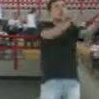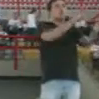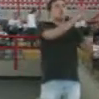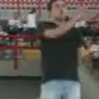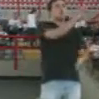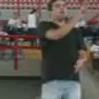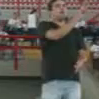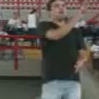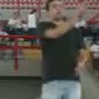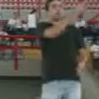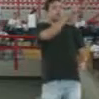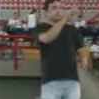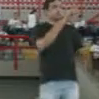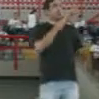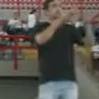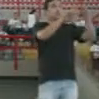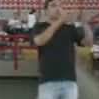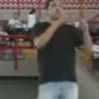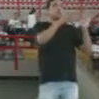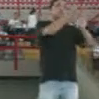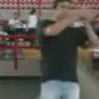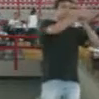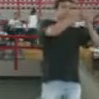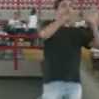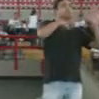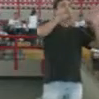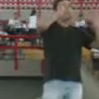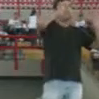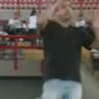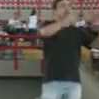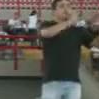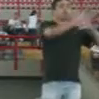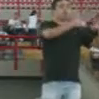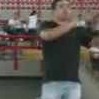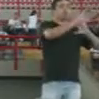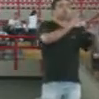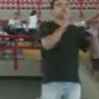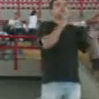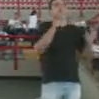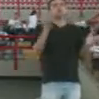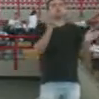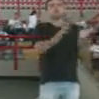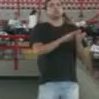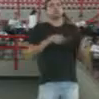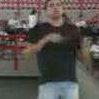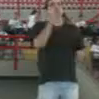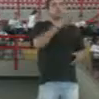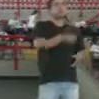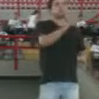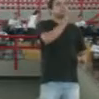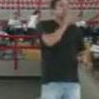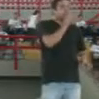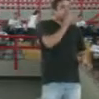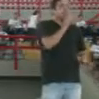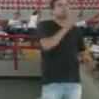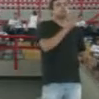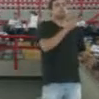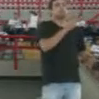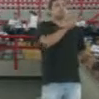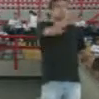oração. Então, texto é tudo aquilo que comunica. Eu chego aqui e digo assim,